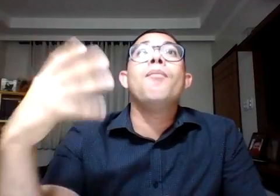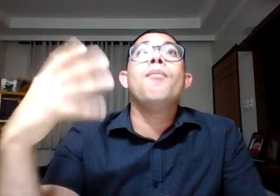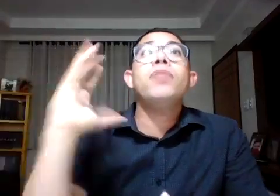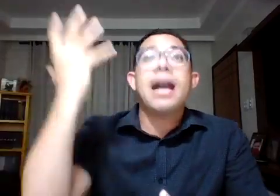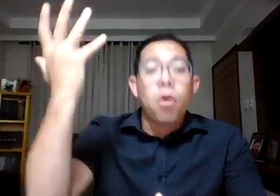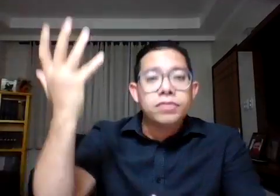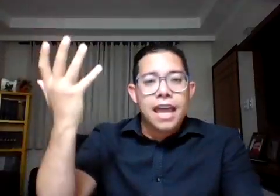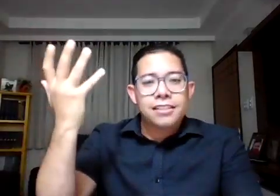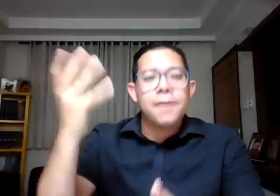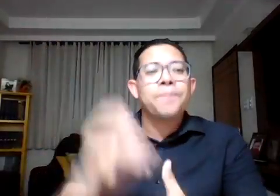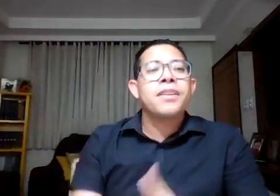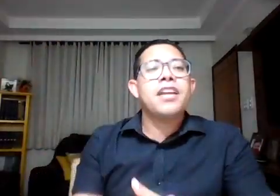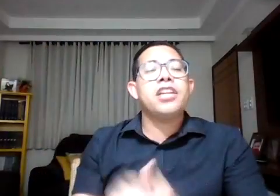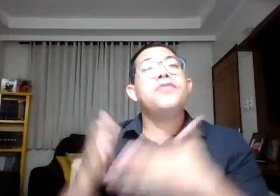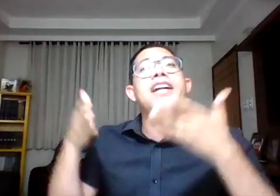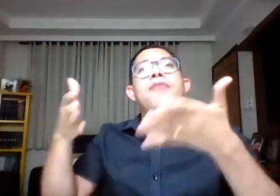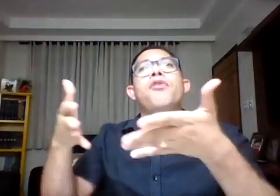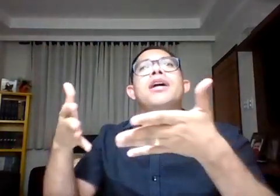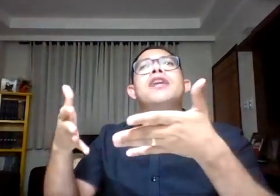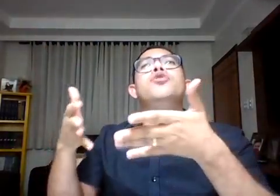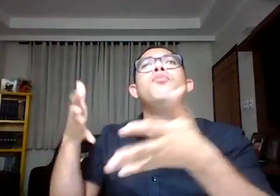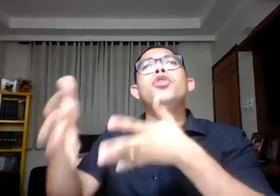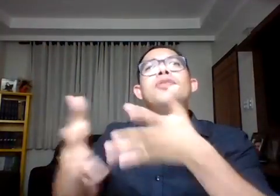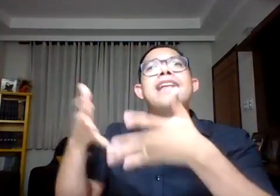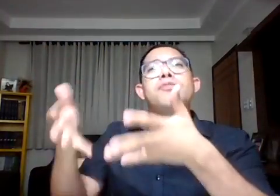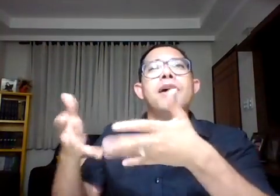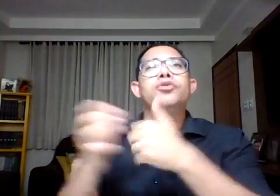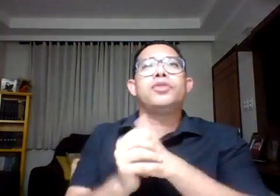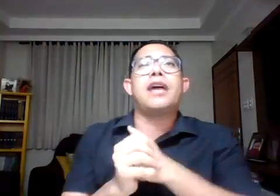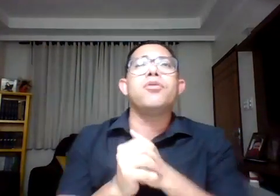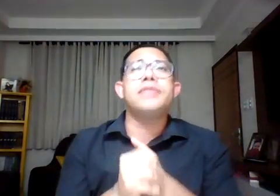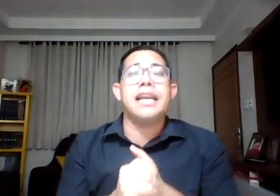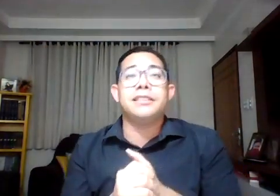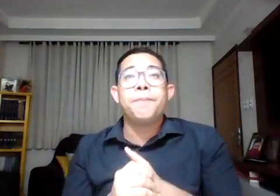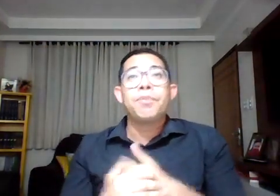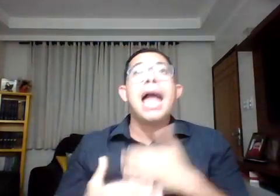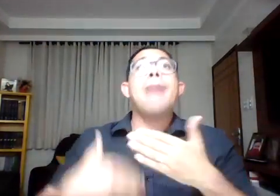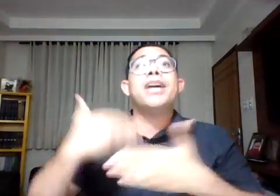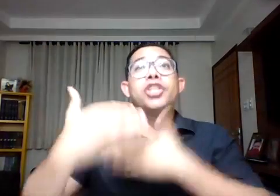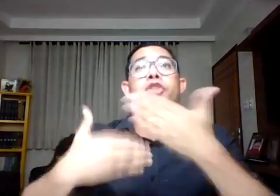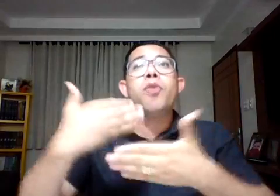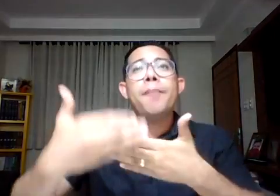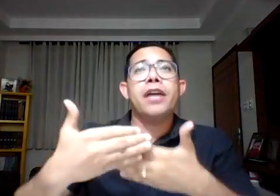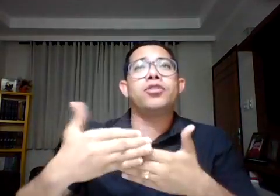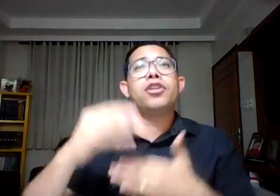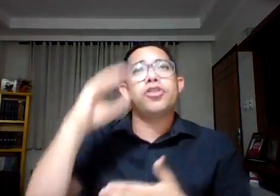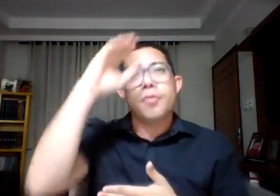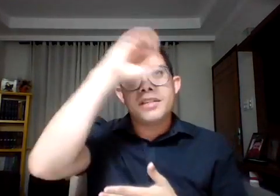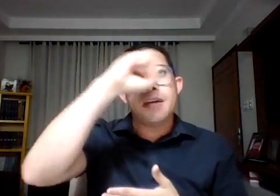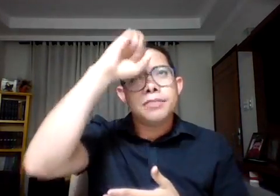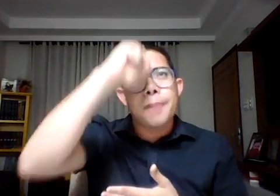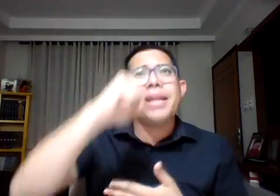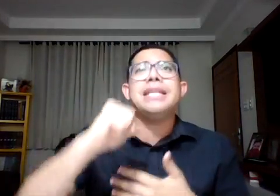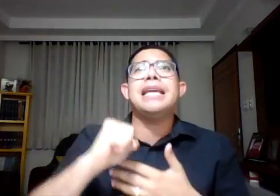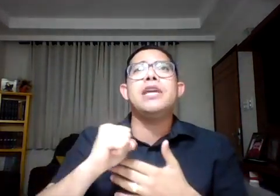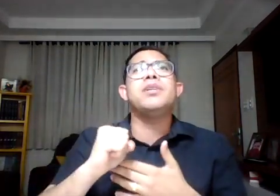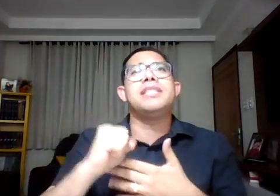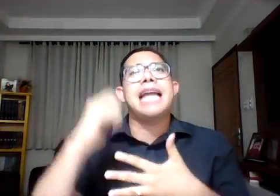comum que acontece, da gente ficar focando muito nas mãos. O que acontece? A partir do momento que nós começamos a aprender língua de